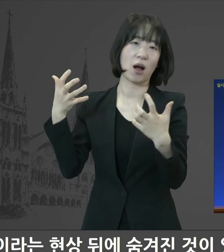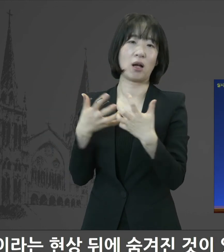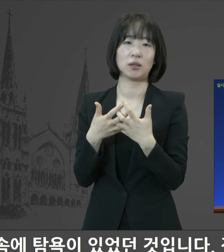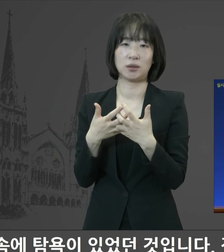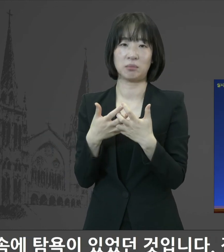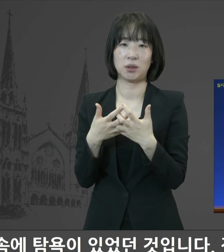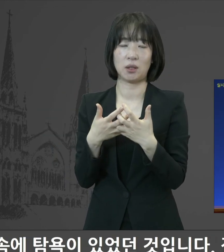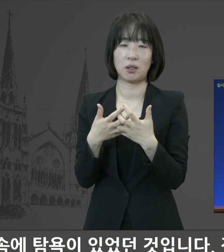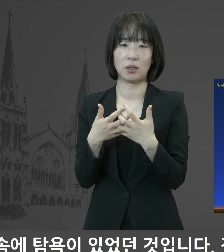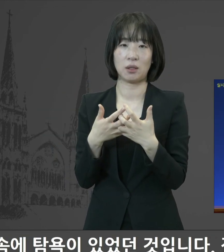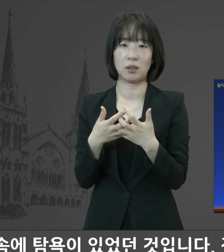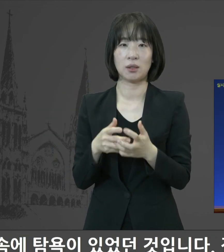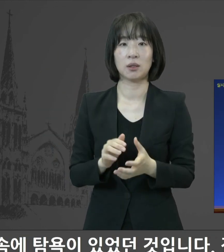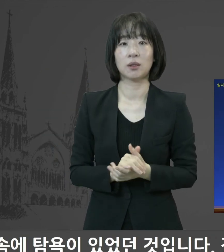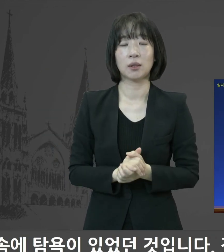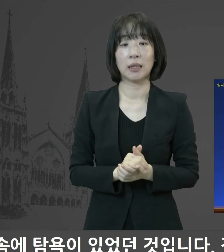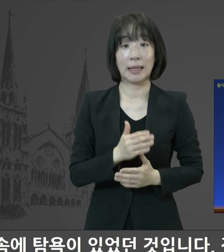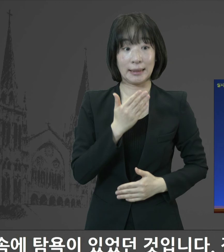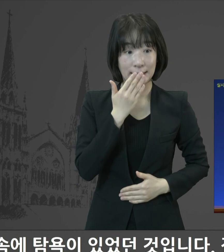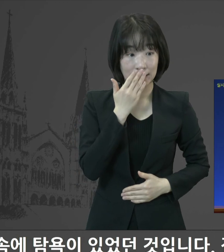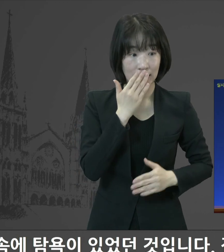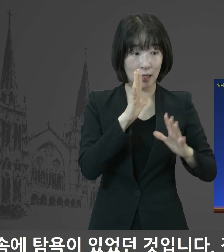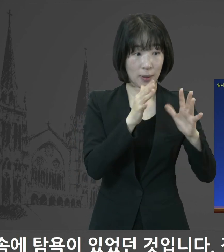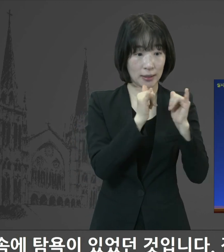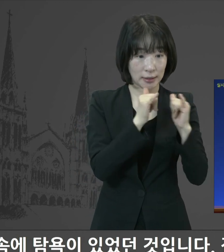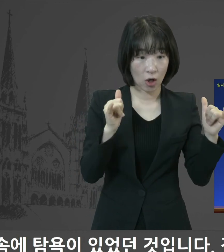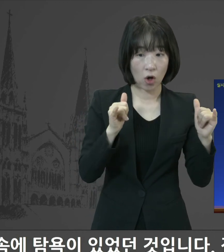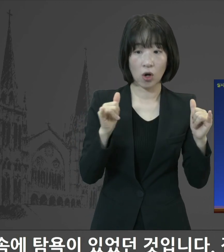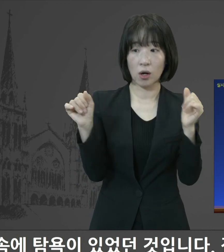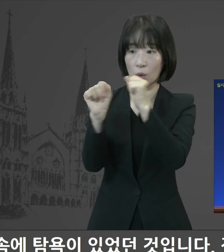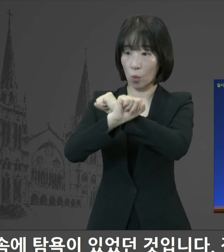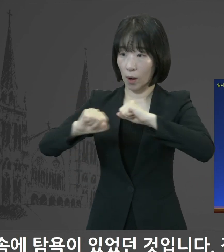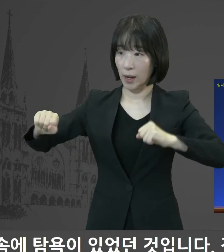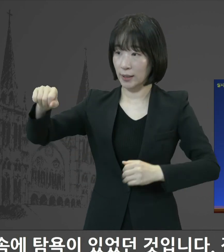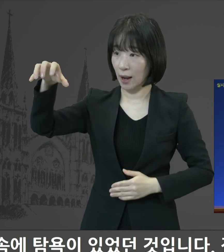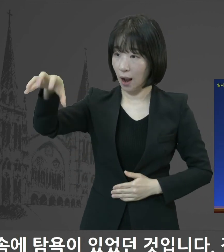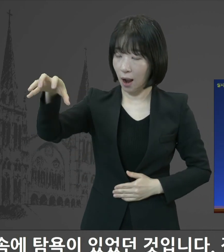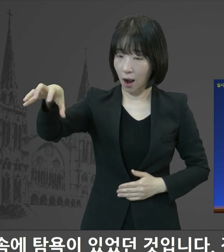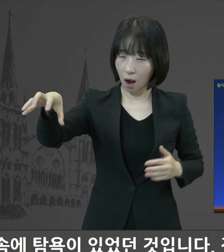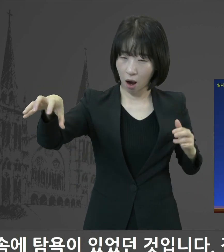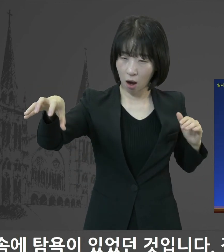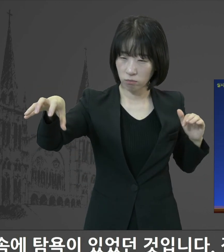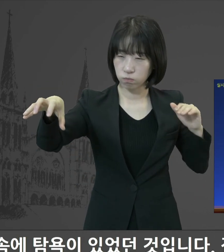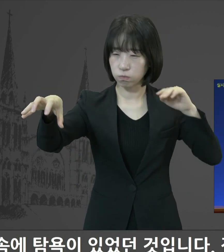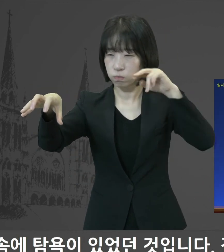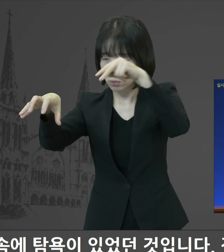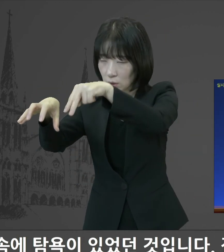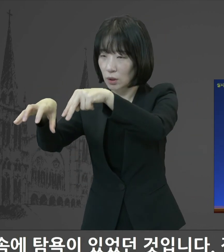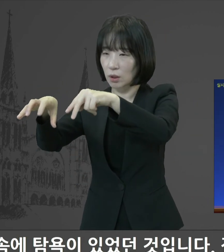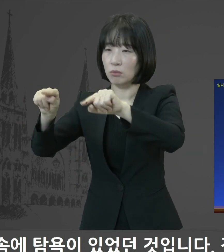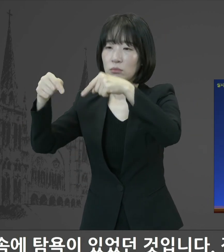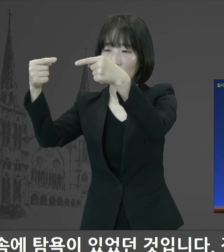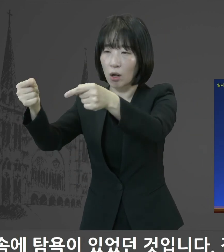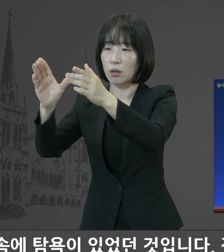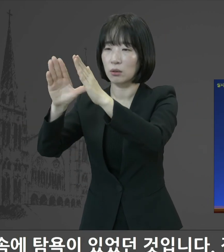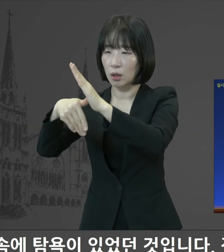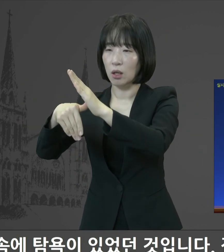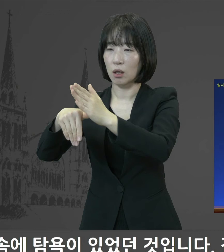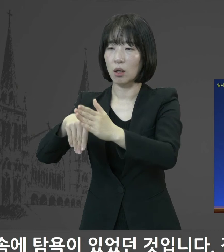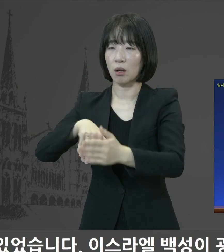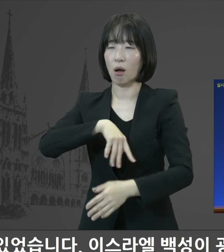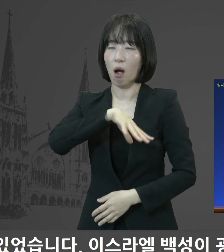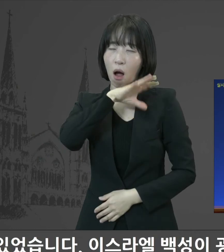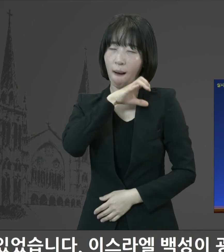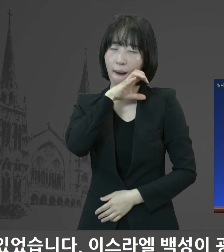잠깐 언급해드린 대로 이스라엘 백성이 광야로 들어가자마자 불평과 불만 투성이었습니다. 참 이 불평과 불만